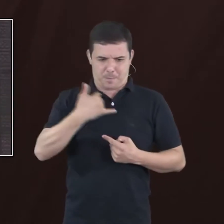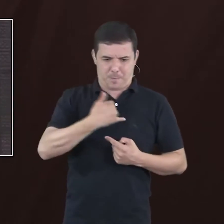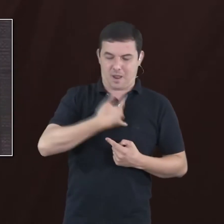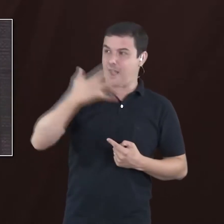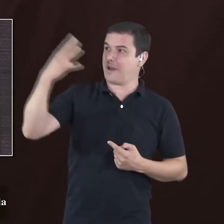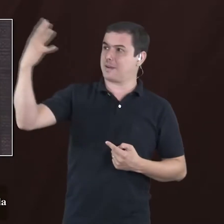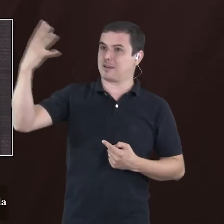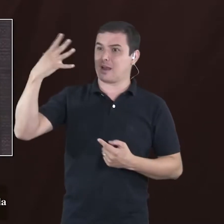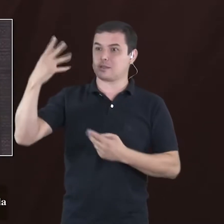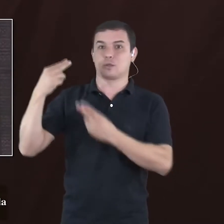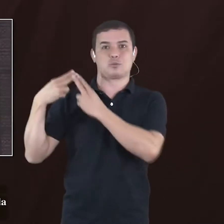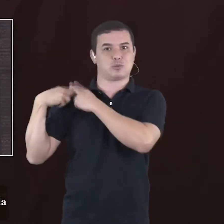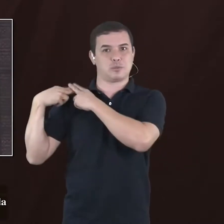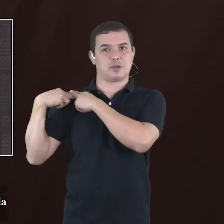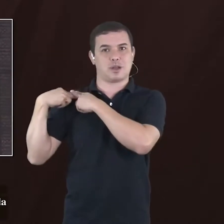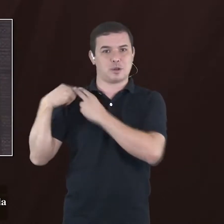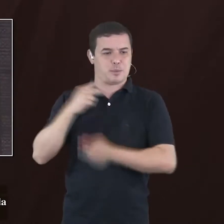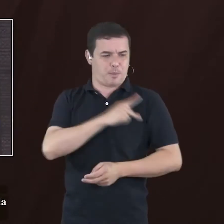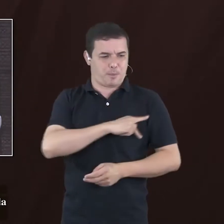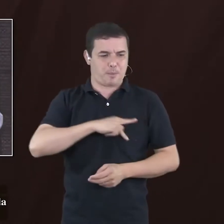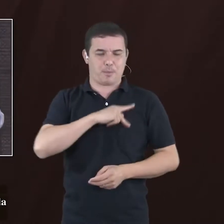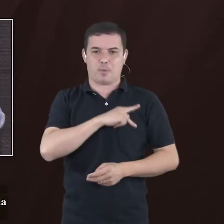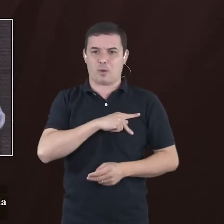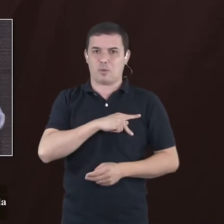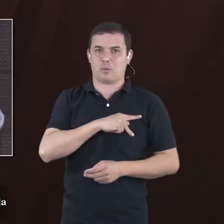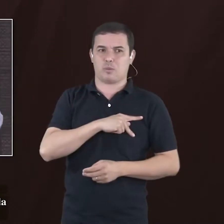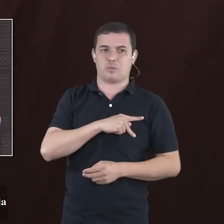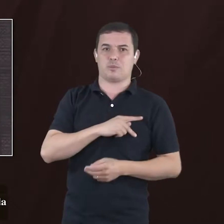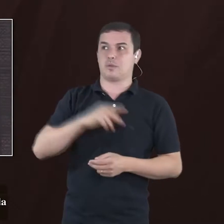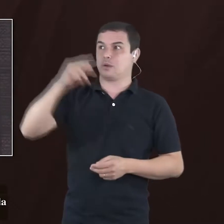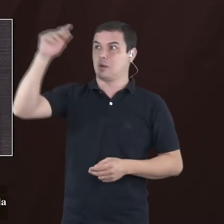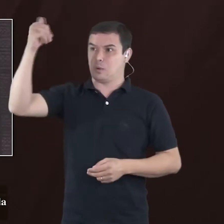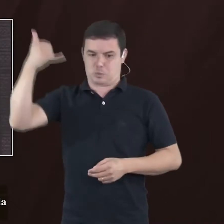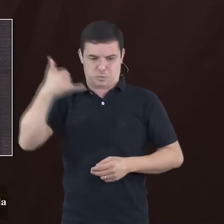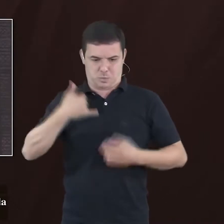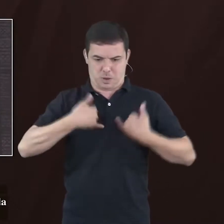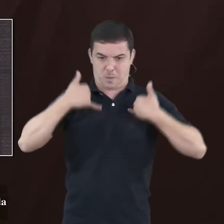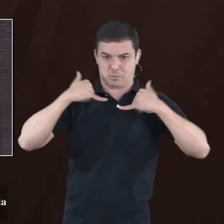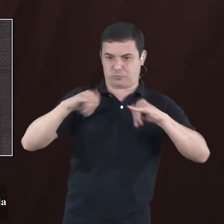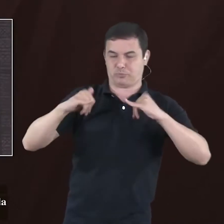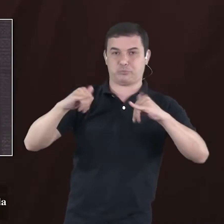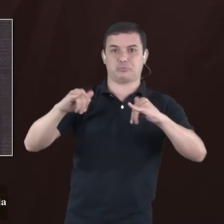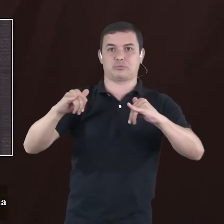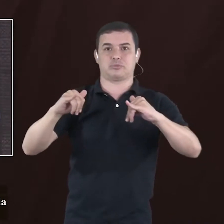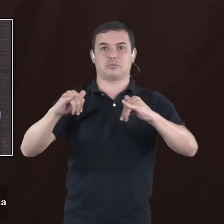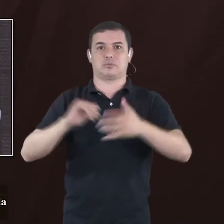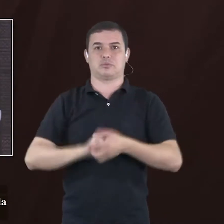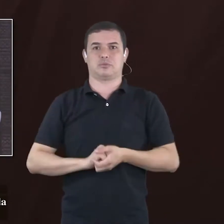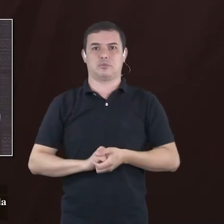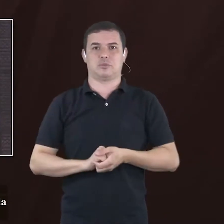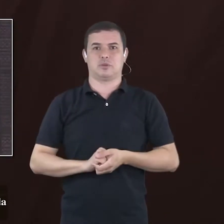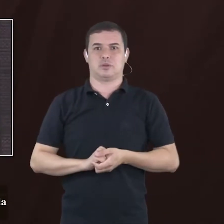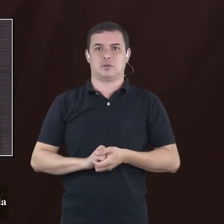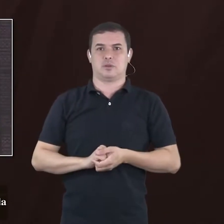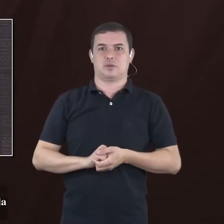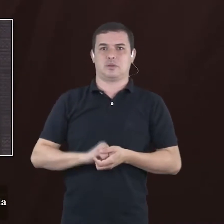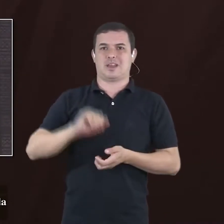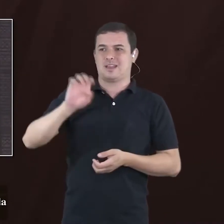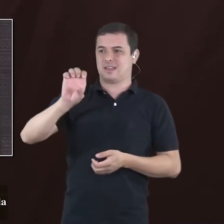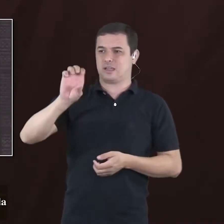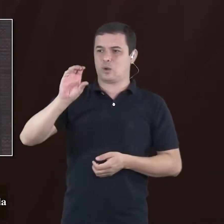a mim confiada para vós outros. Essa palavra dispensação em original grego é